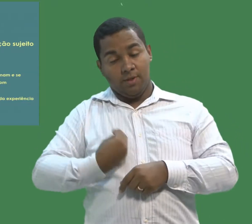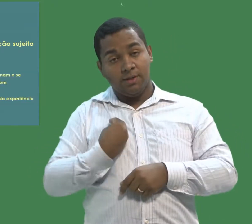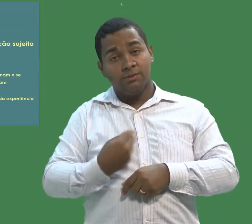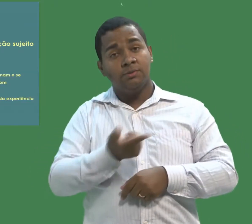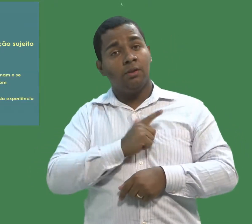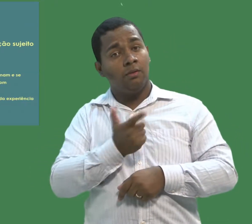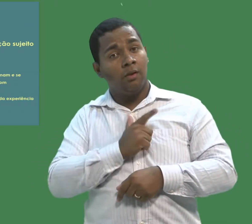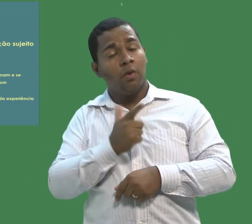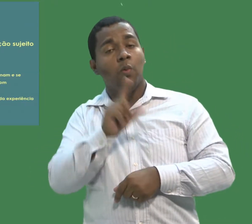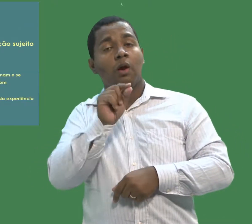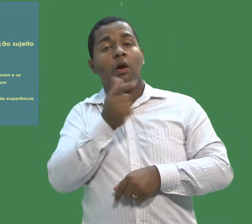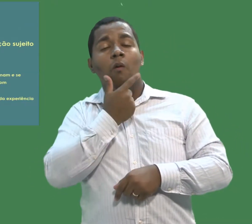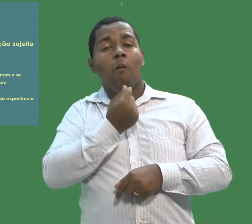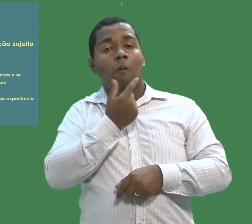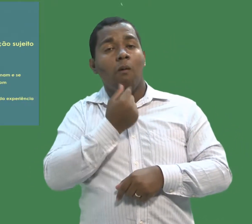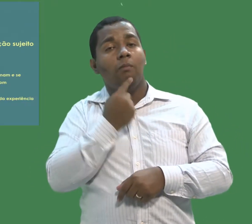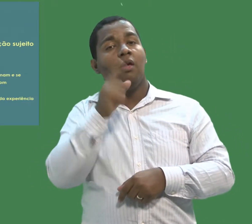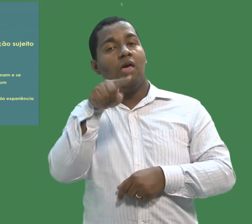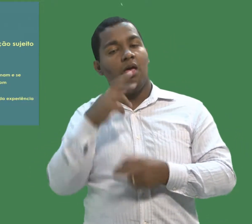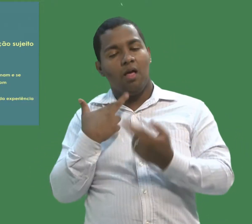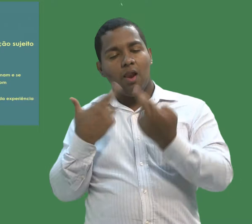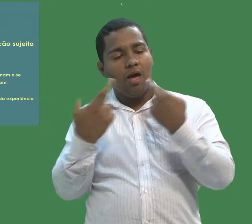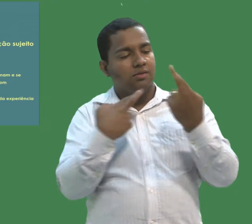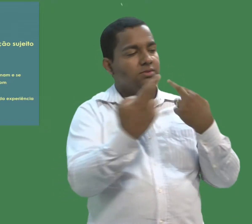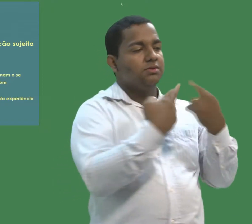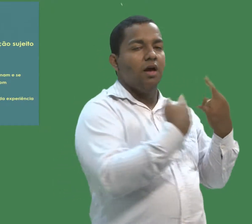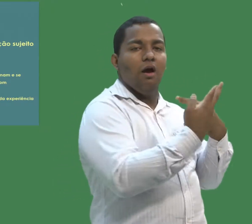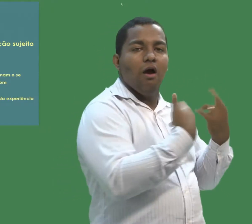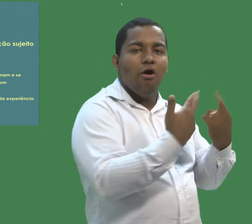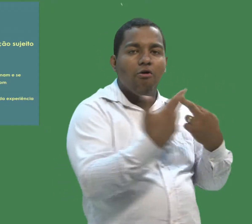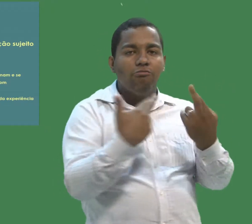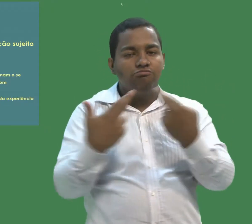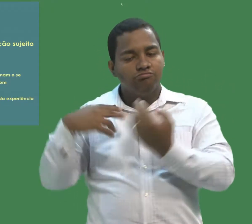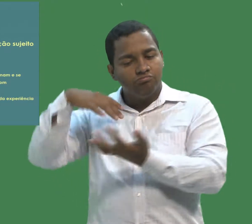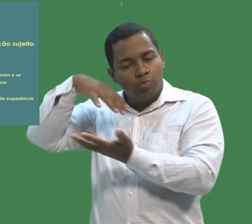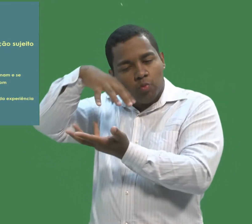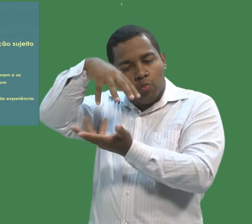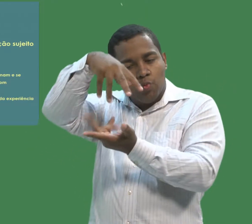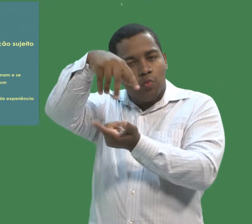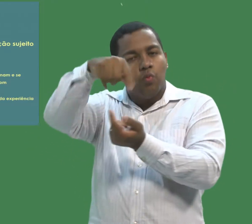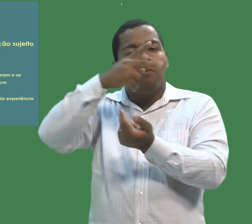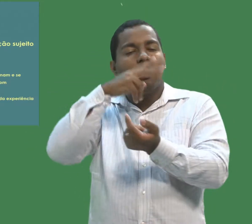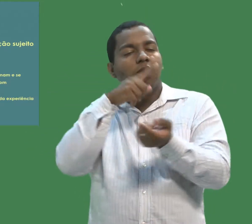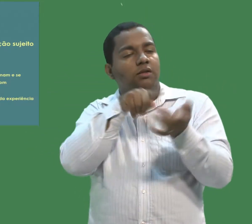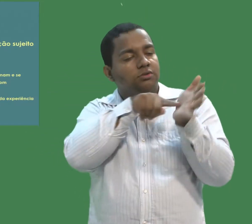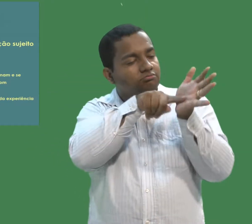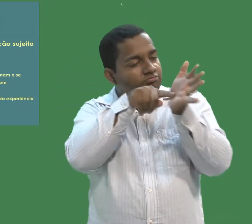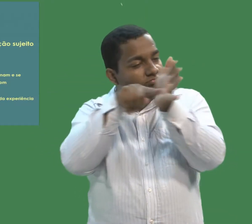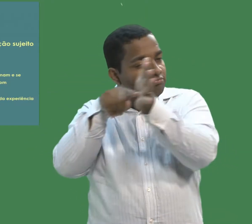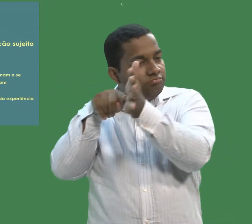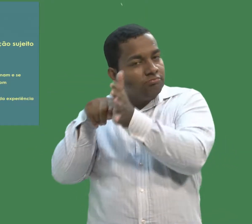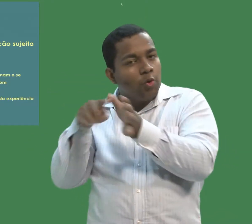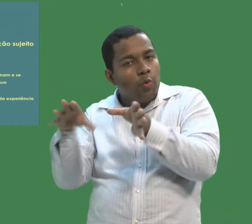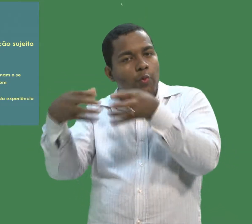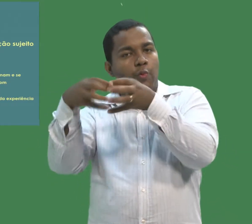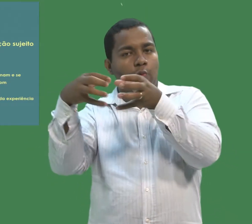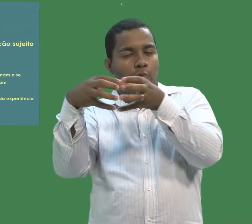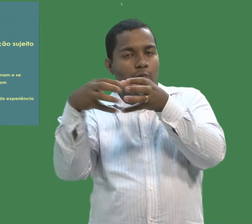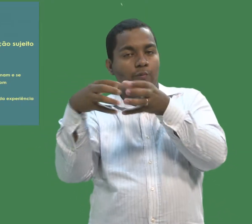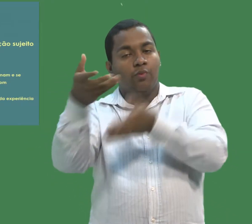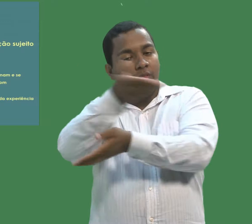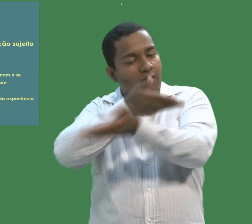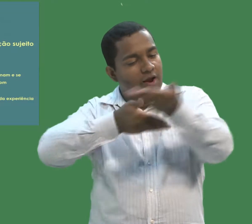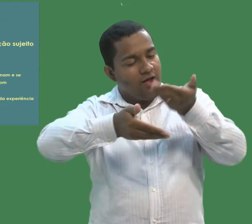quando o homem está em relação com o próprio mundo, né? Eles são analisados em um conjunto. O conhecimento é o produto da interação